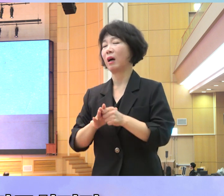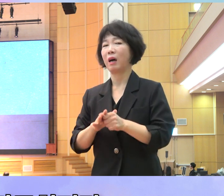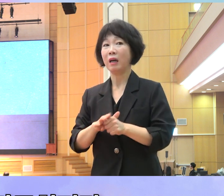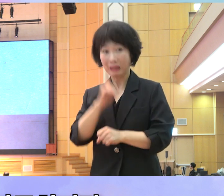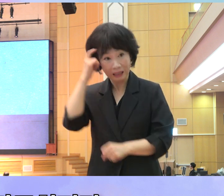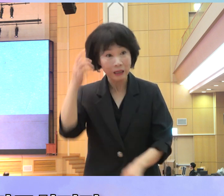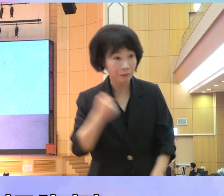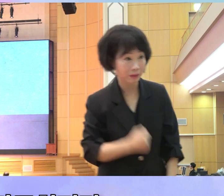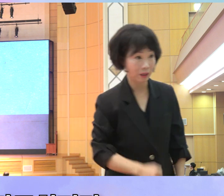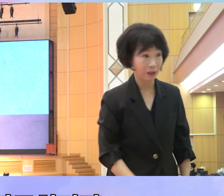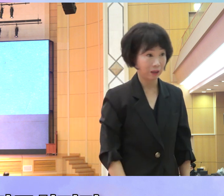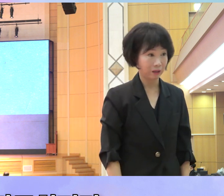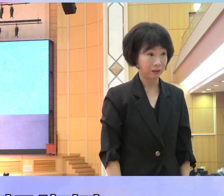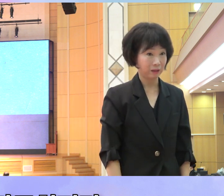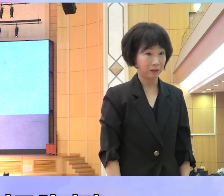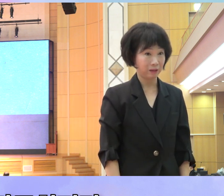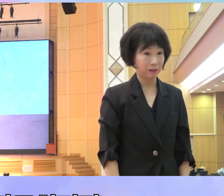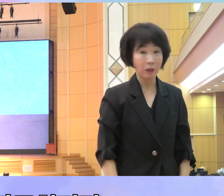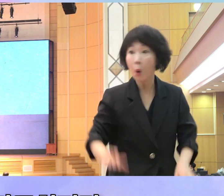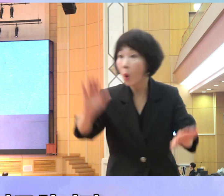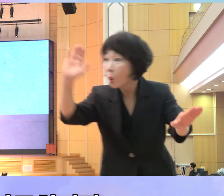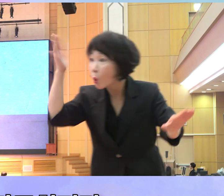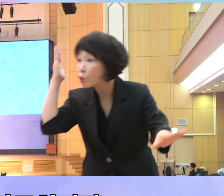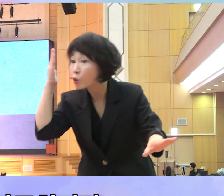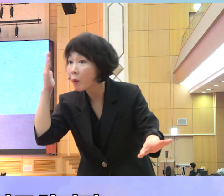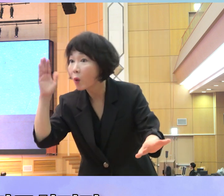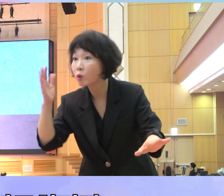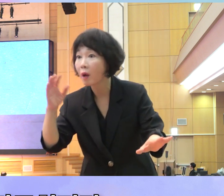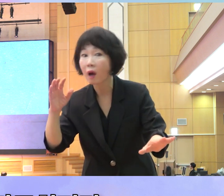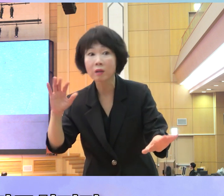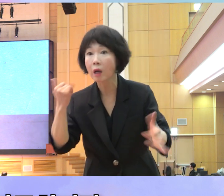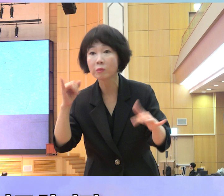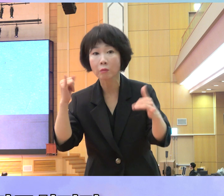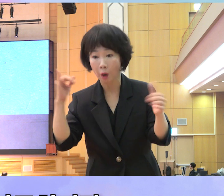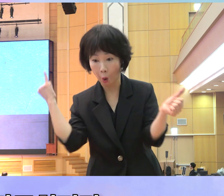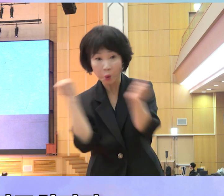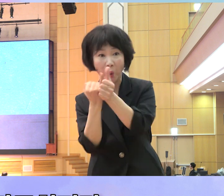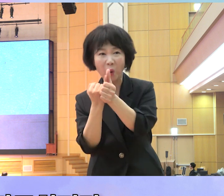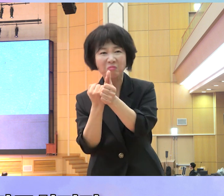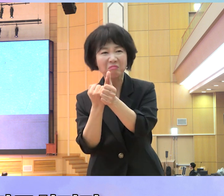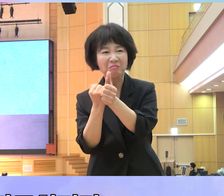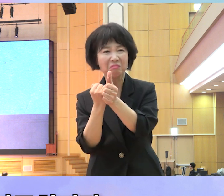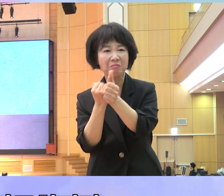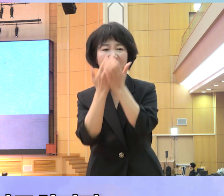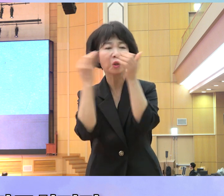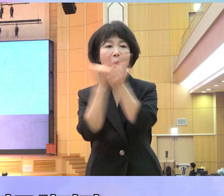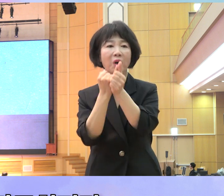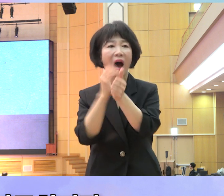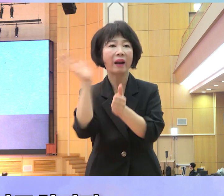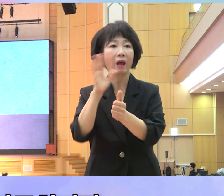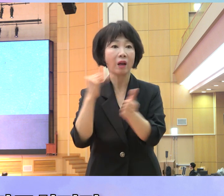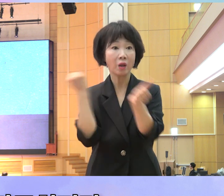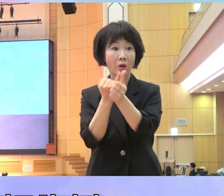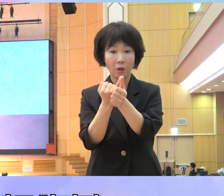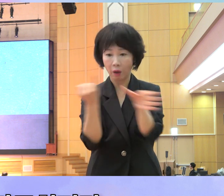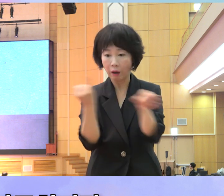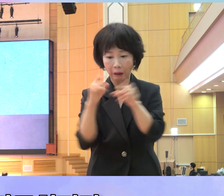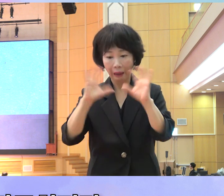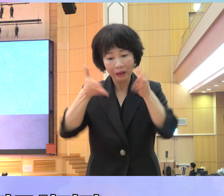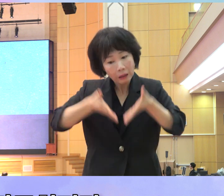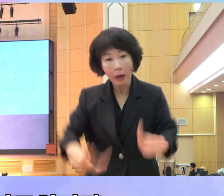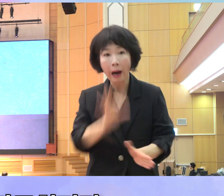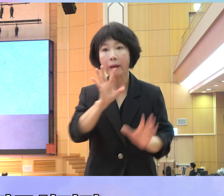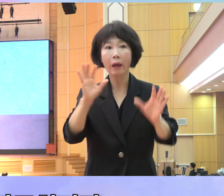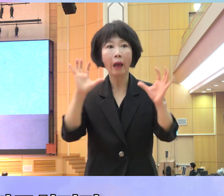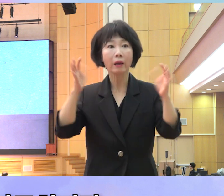낳아도 아유 잘했다 애국자다 이렇게 얘기를 하는데 옛날에는 뭐 7, 8 이렇게 낳지 않았습니까? 그죠? 막 7, 8, 막 9,